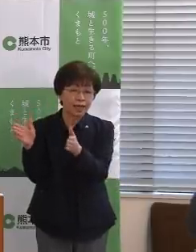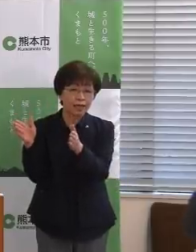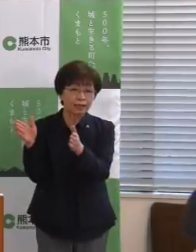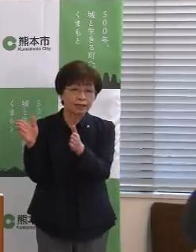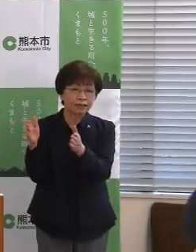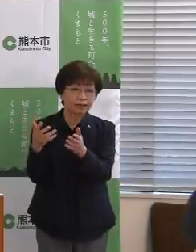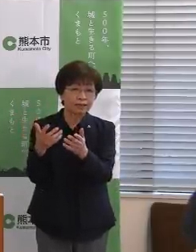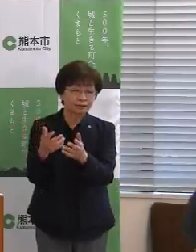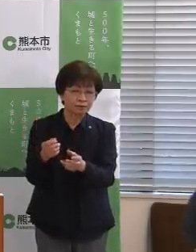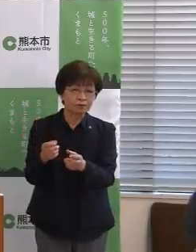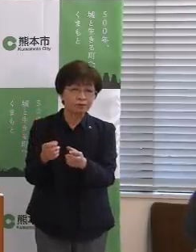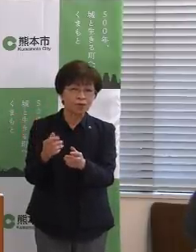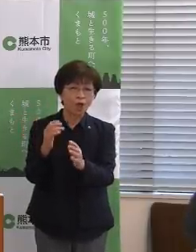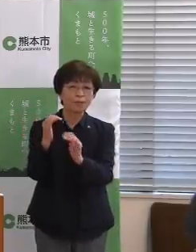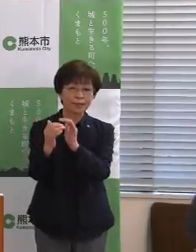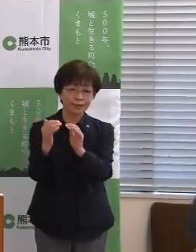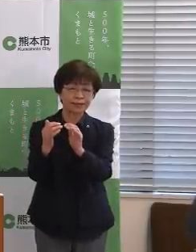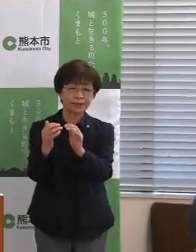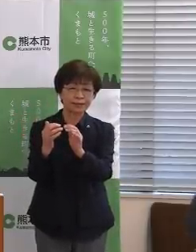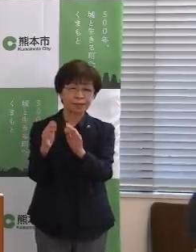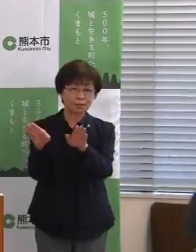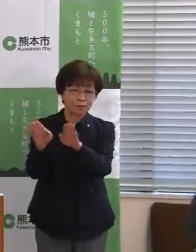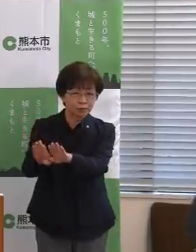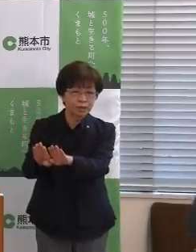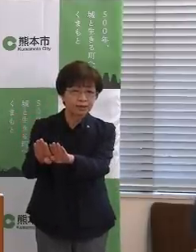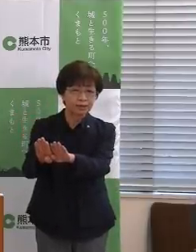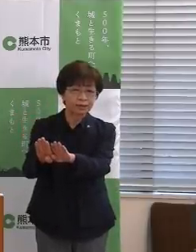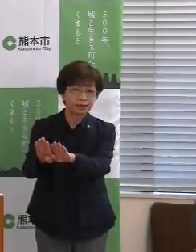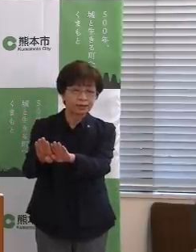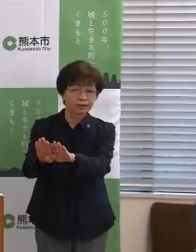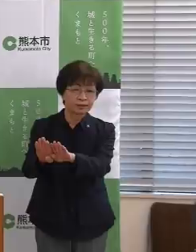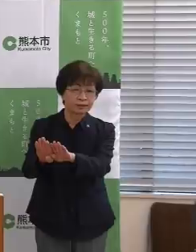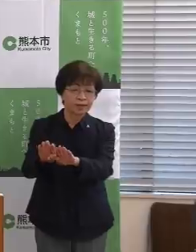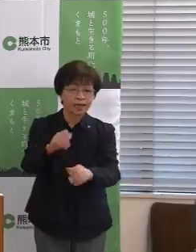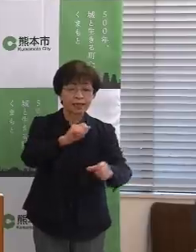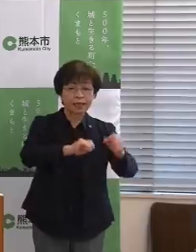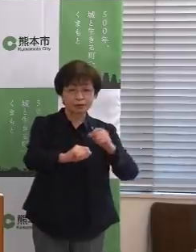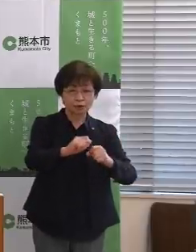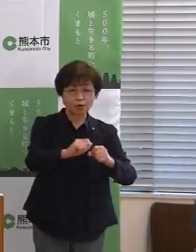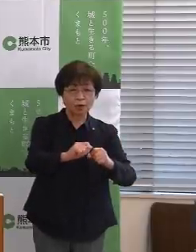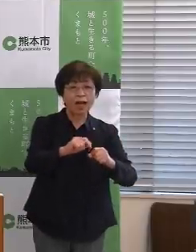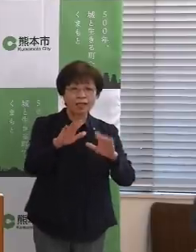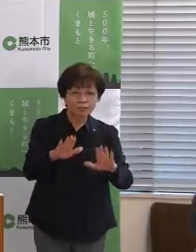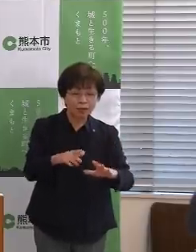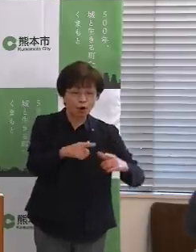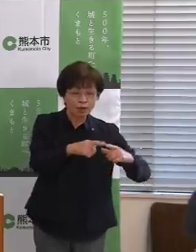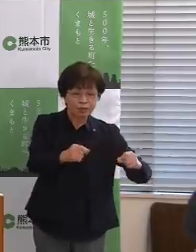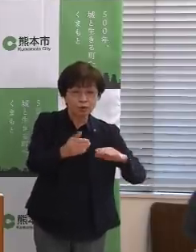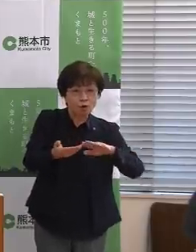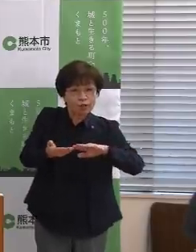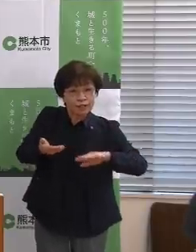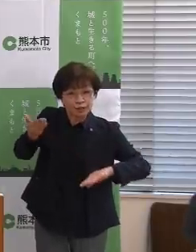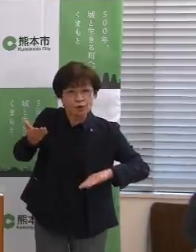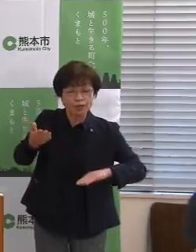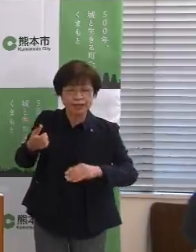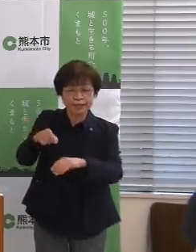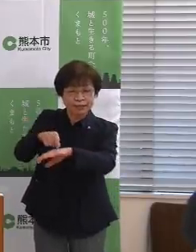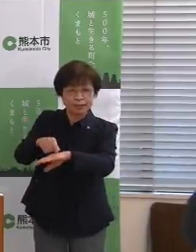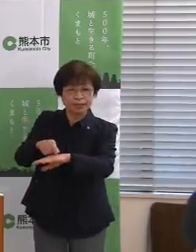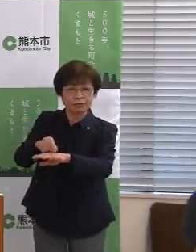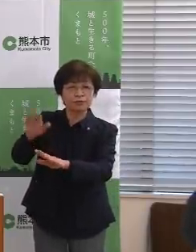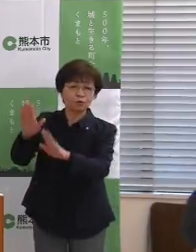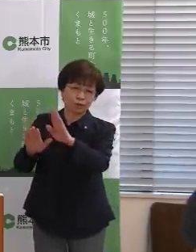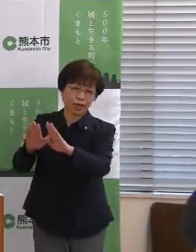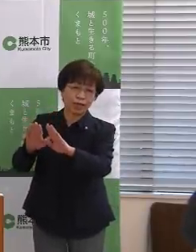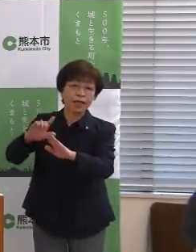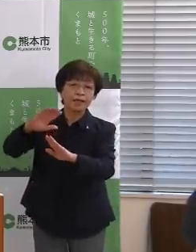都市をですね封鎖をしたり、あるいはいろいろな活動を日本以上にですね厳しくしていても、今なおま